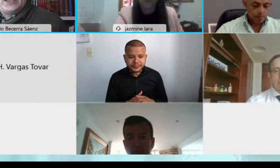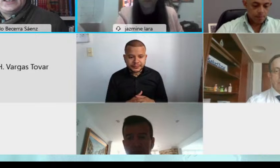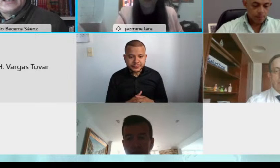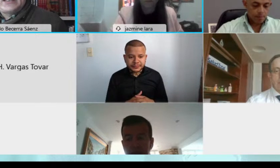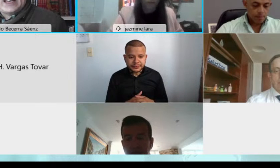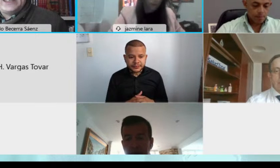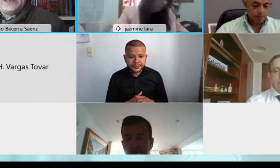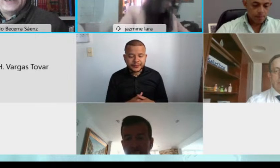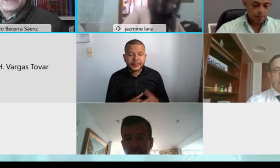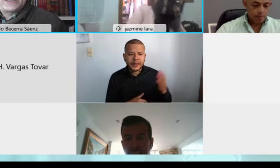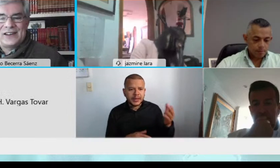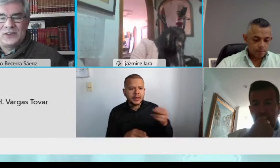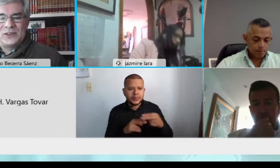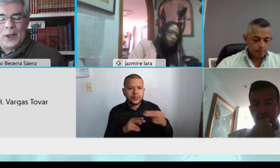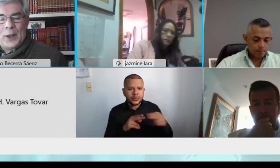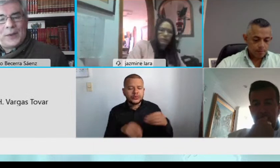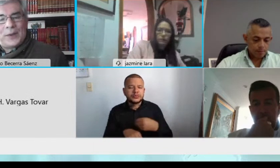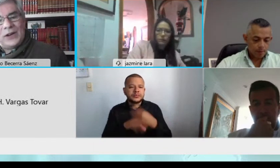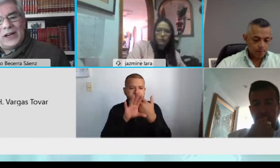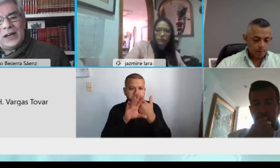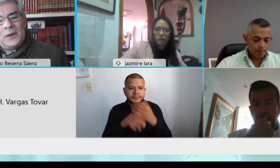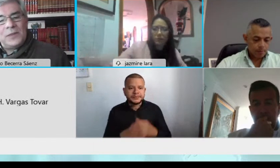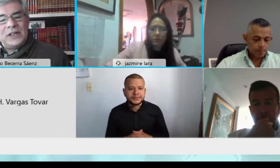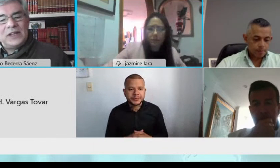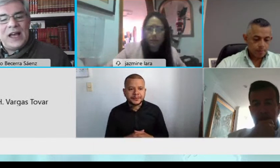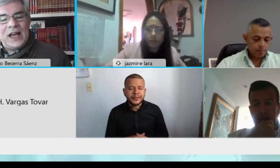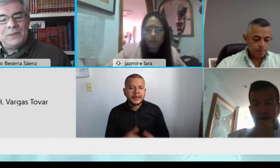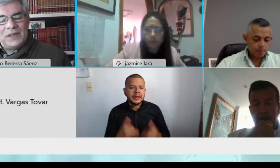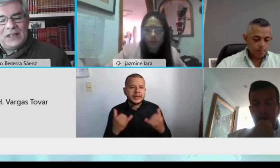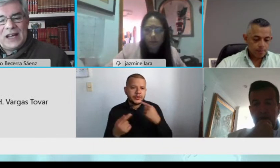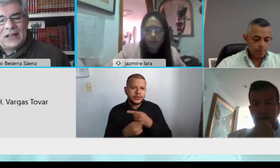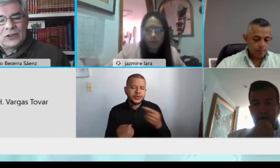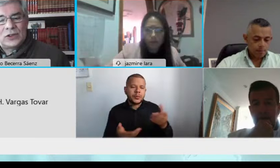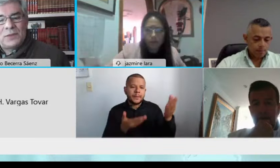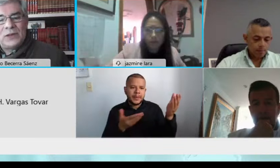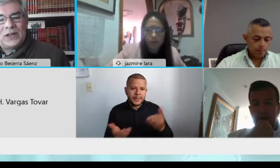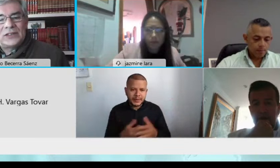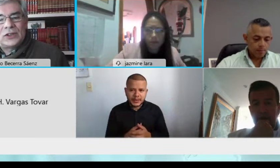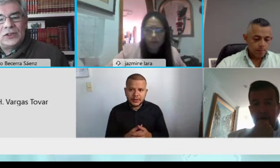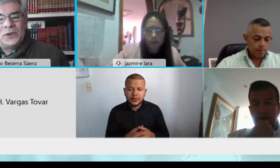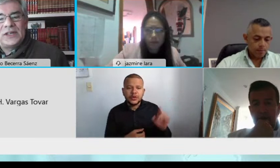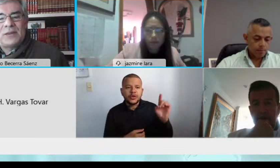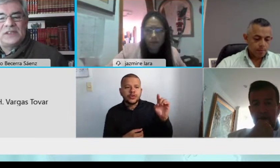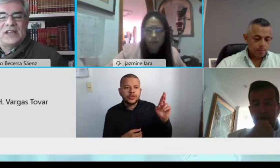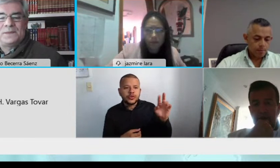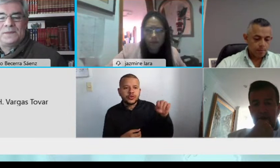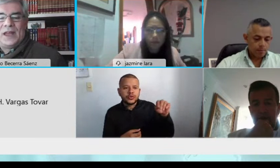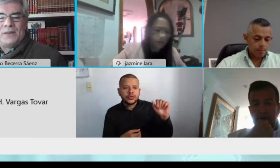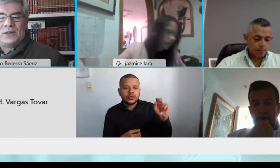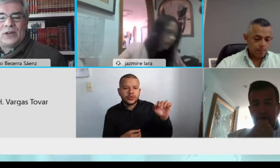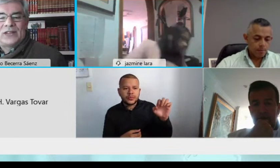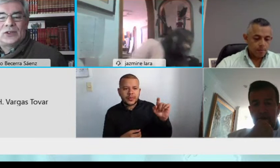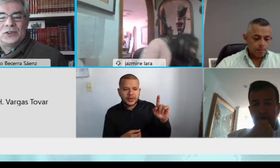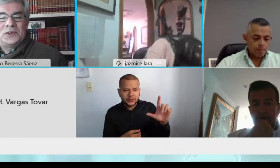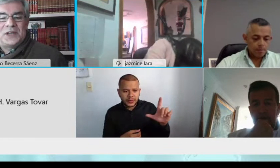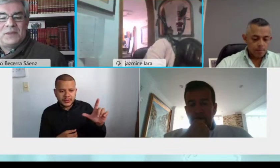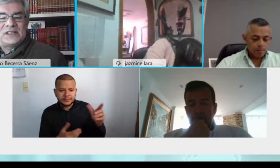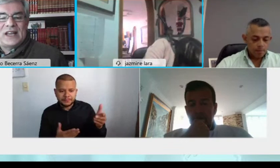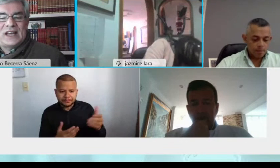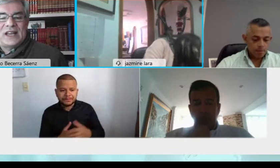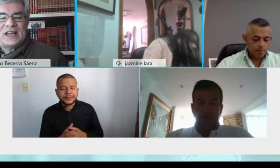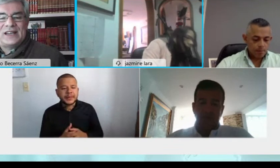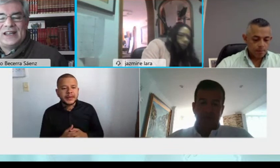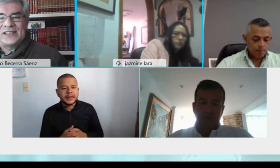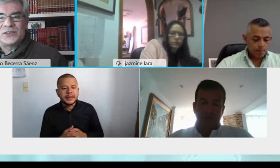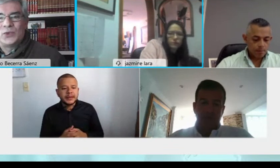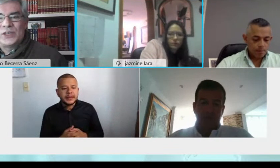por llegar aquí a esta sala virtual. Pero quiero darle la bienvenida al doctor Manuel Antonio Villamizar. Manuel Antonio